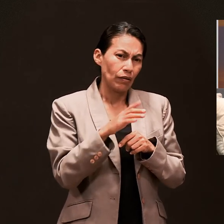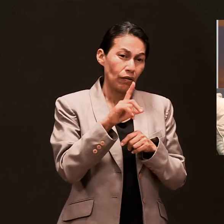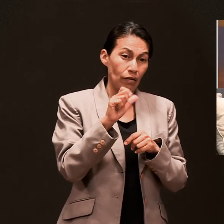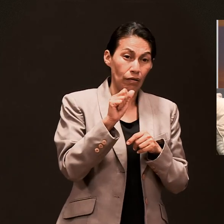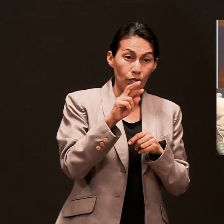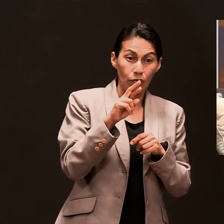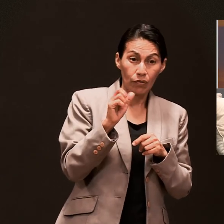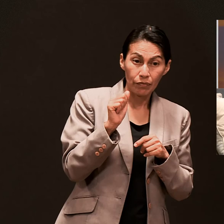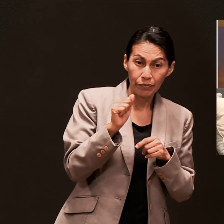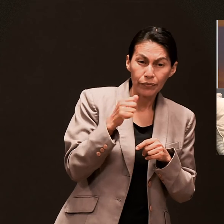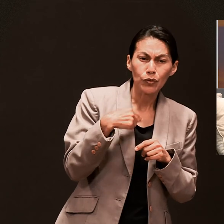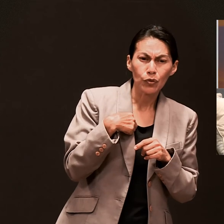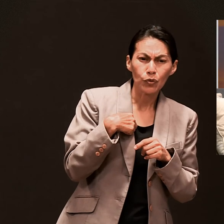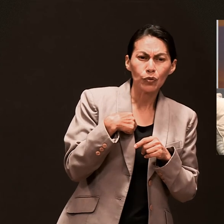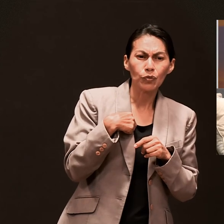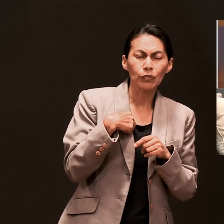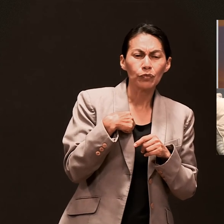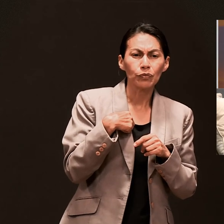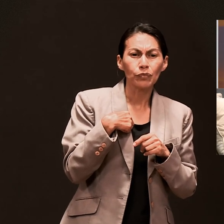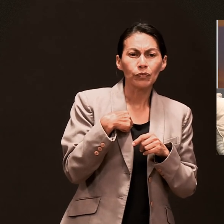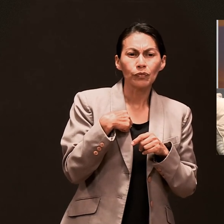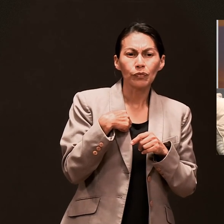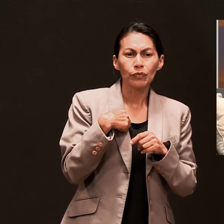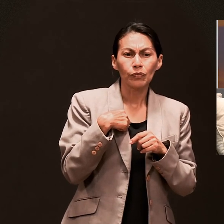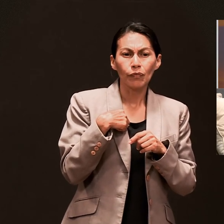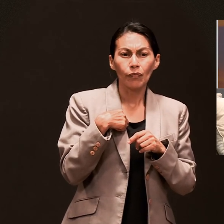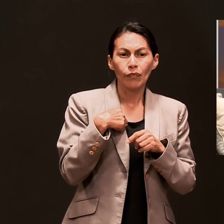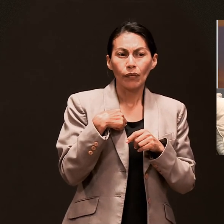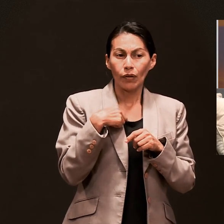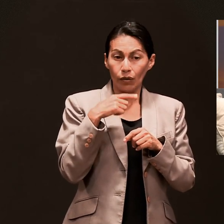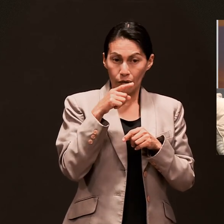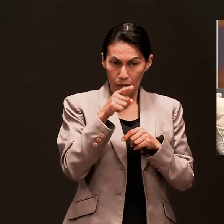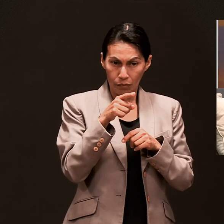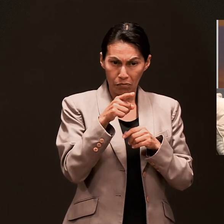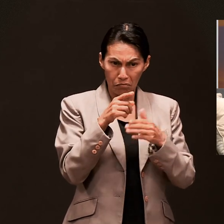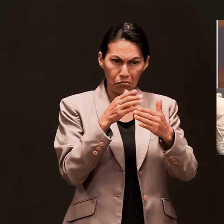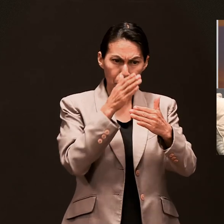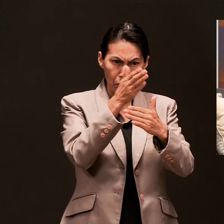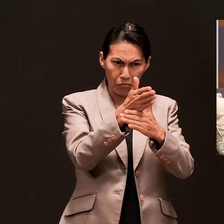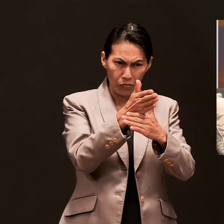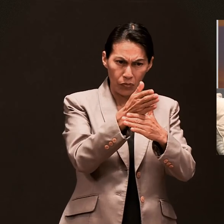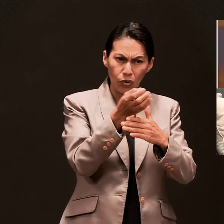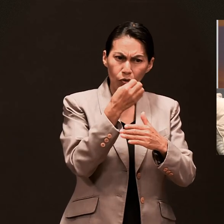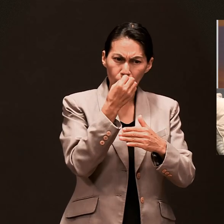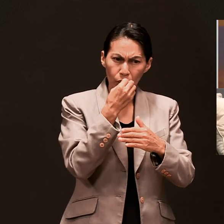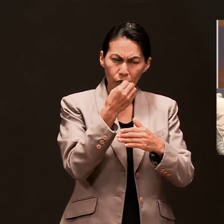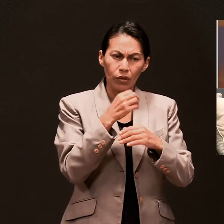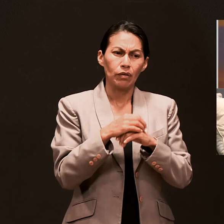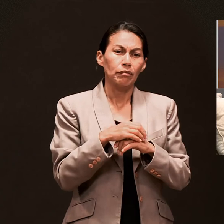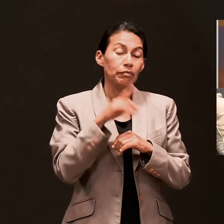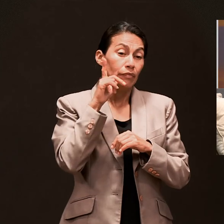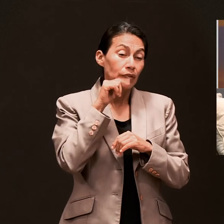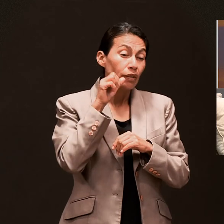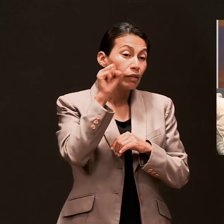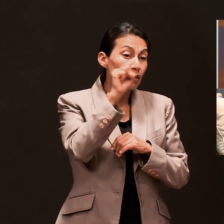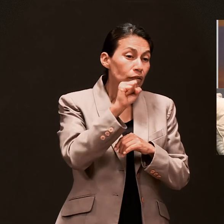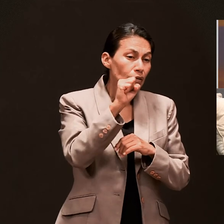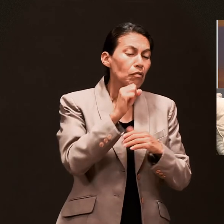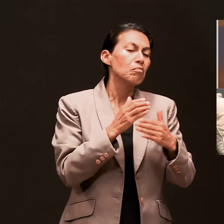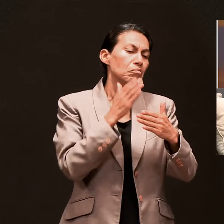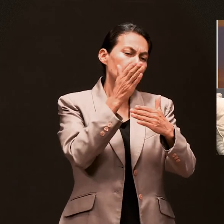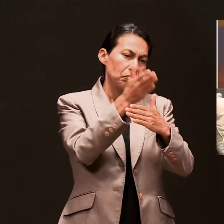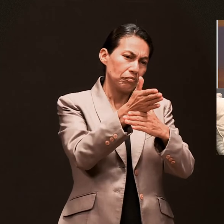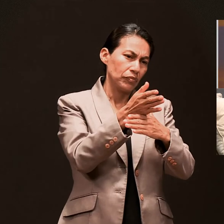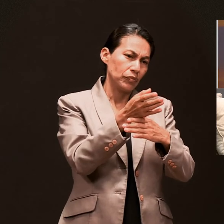que lauris voy a cuando la sacaron del hospital dije voy a ir a este a llevarte la comida mañana